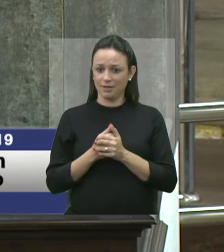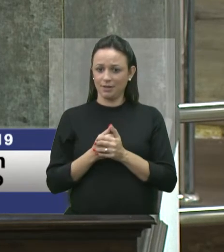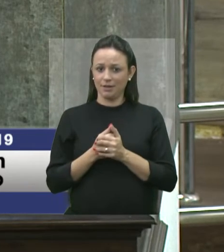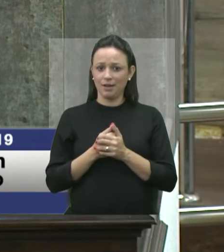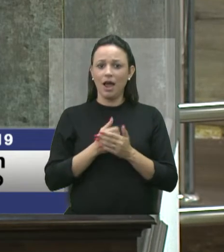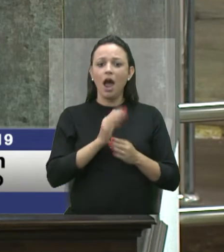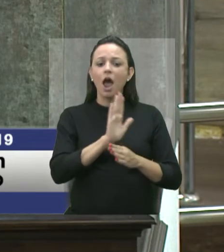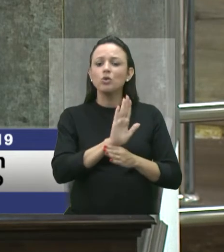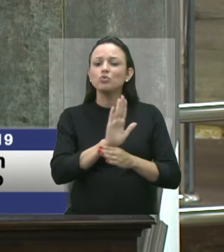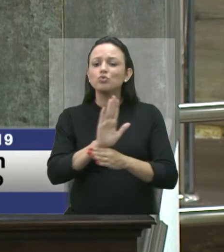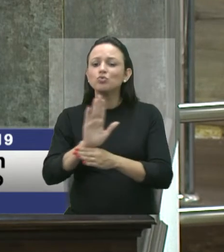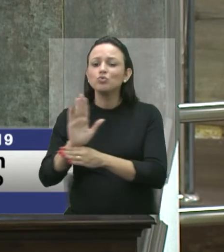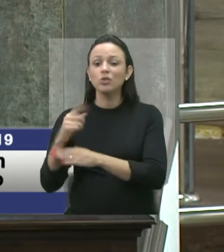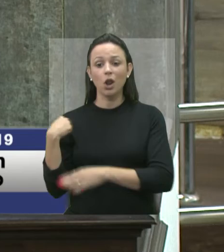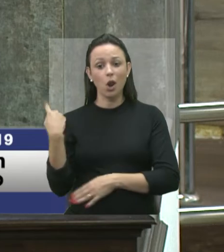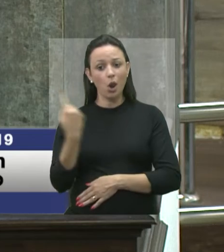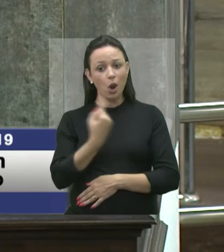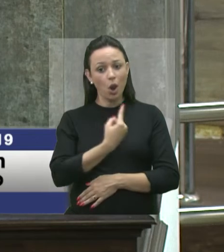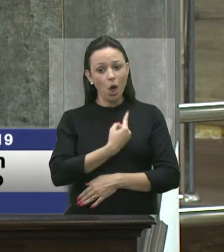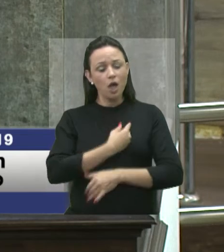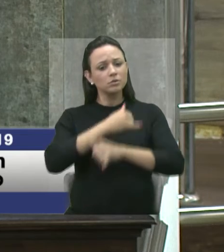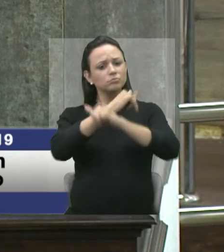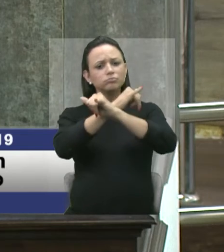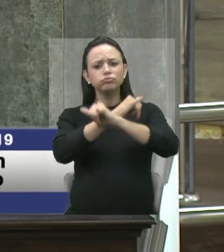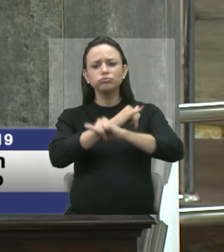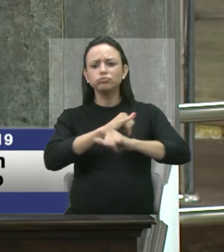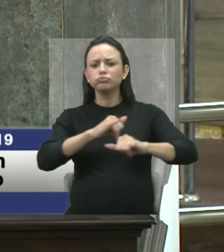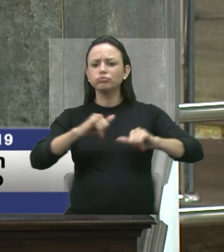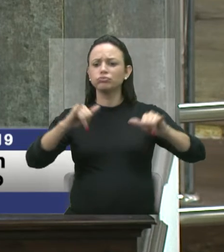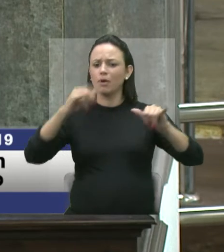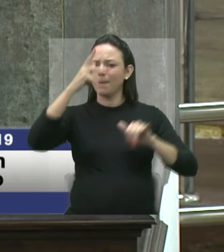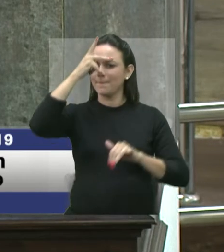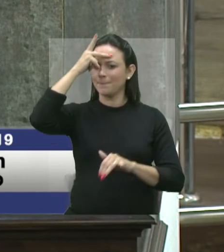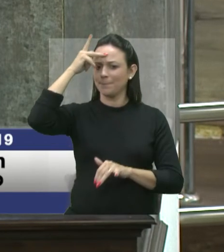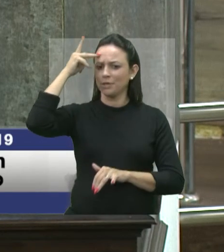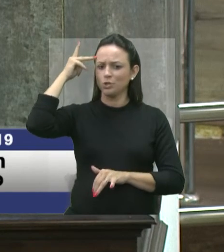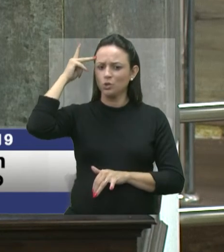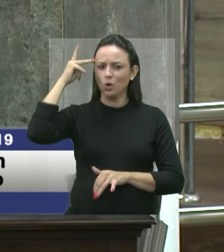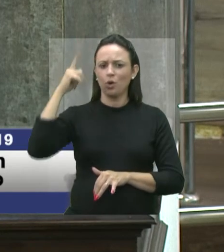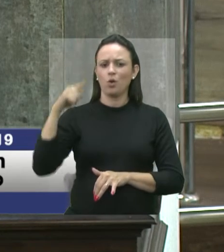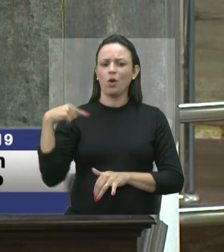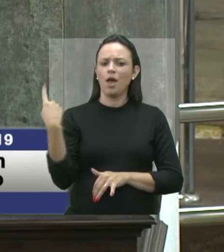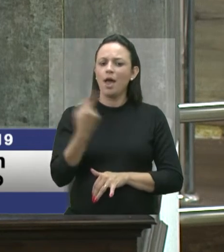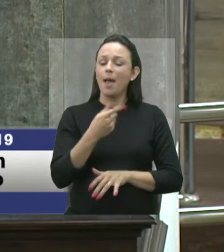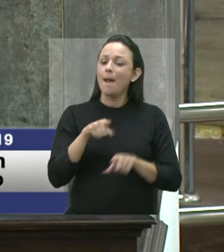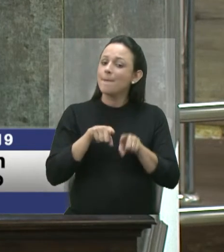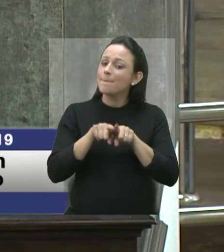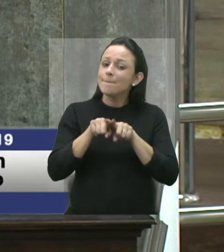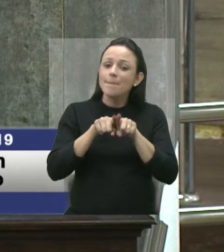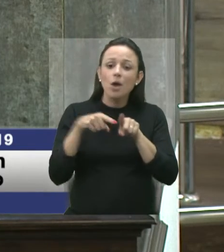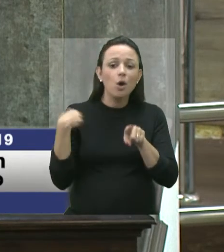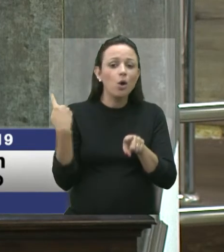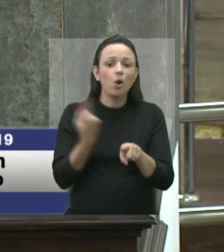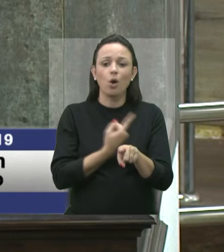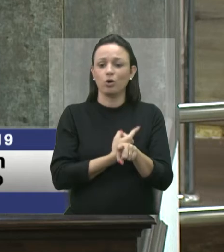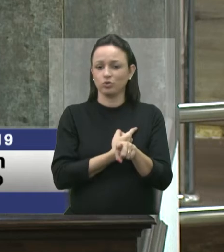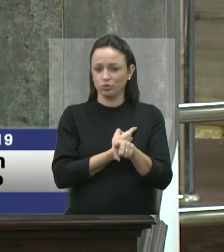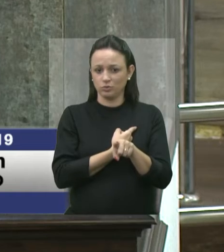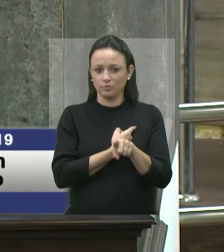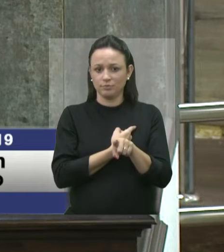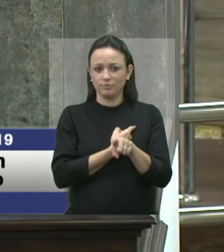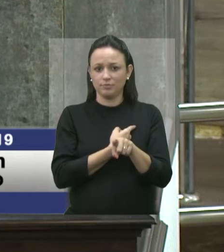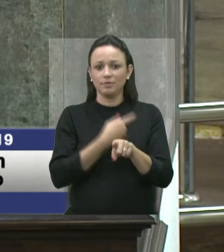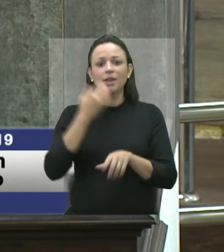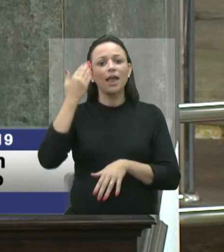a levar a mensagem nossa para essas pessoas, para esses nossos irmãos, que vai entender